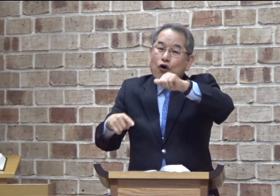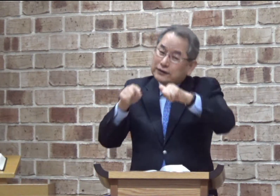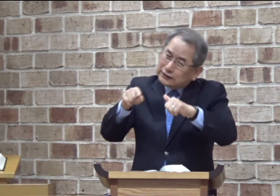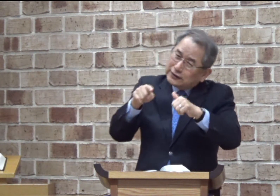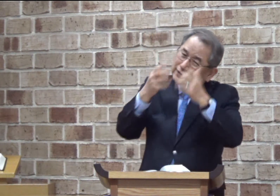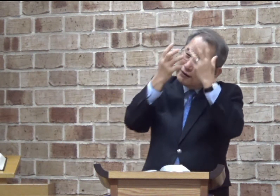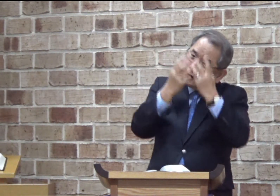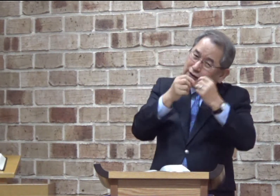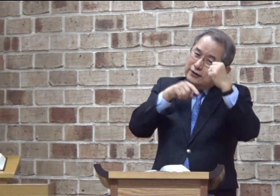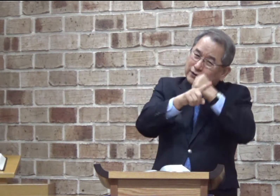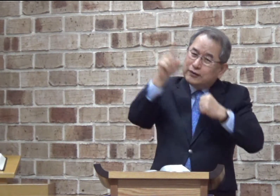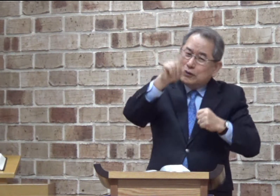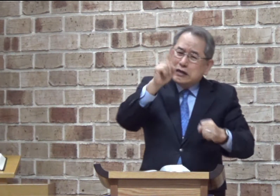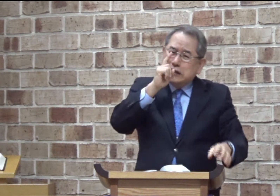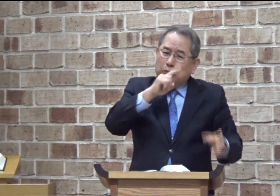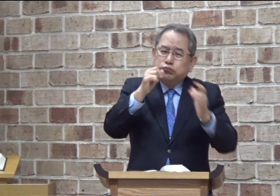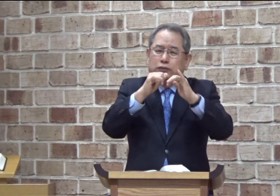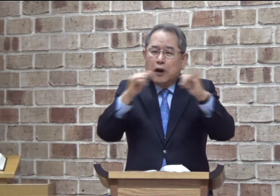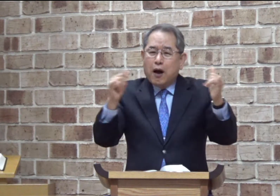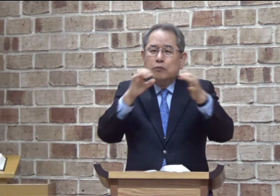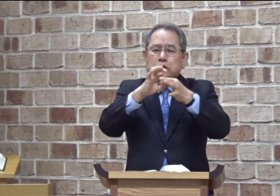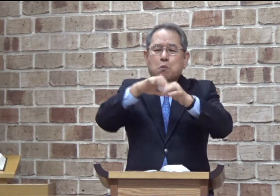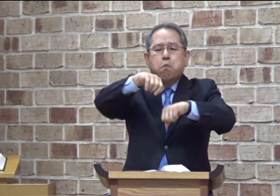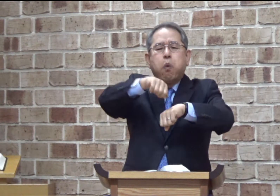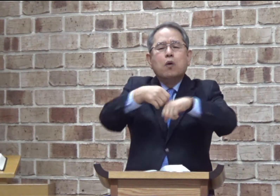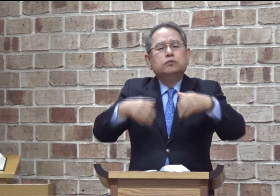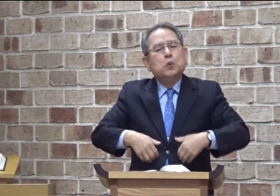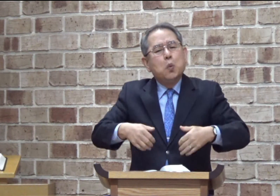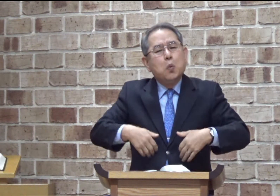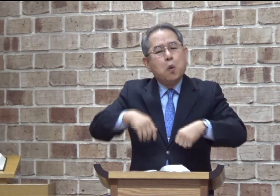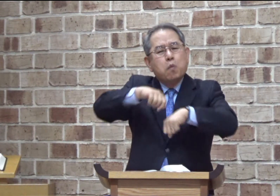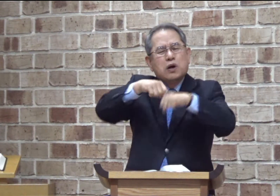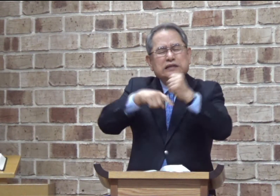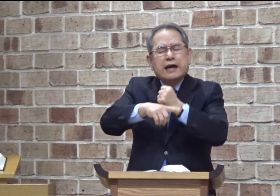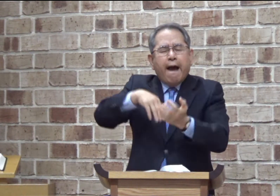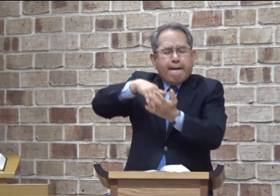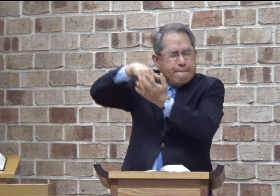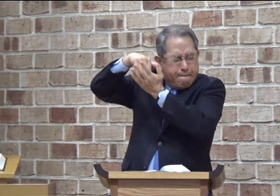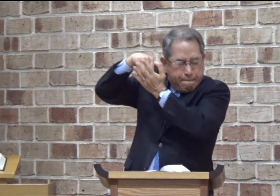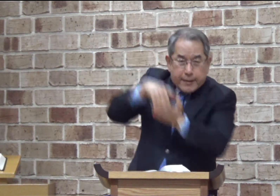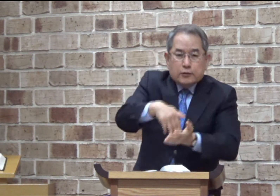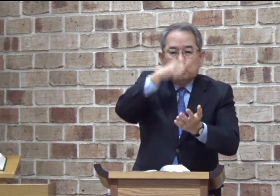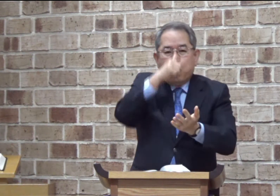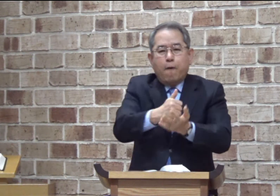엄청난 무거운 죄를 범했다는 것입니다. 그림을 보면